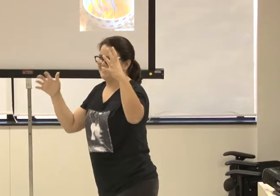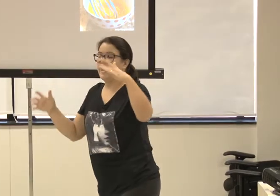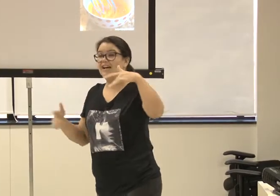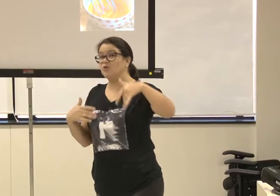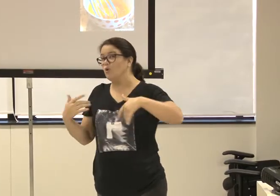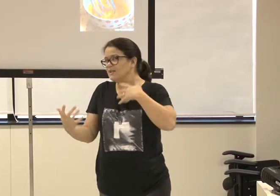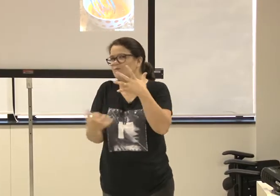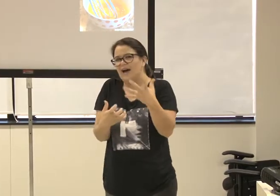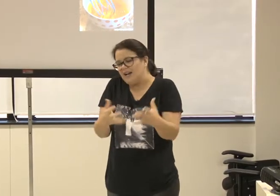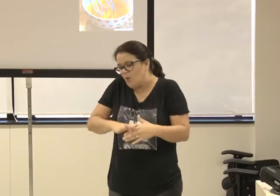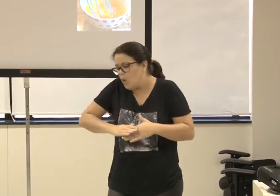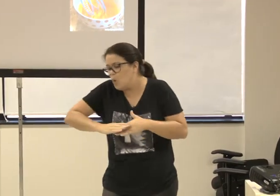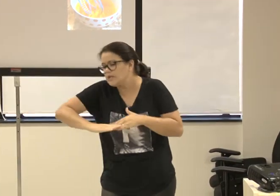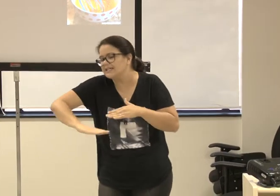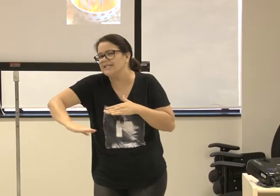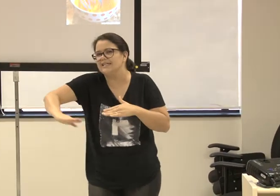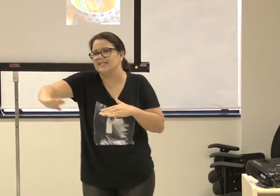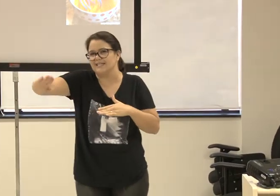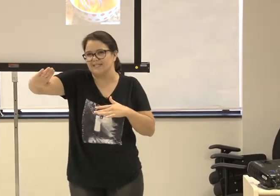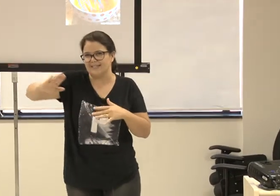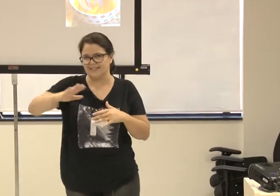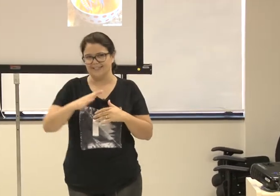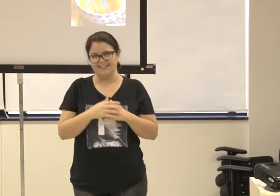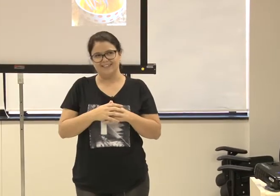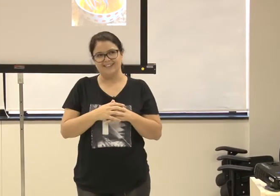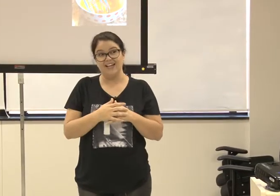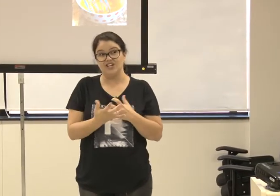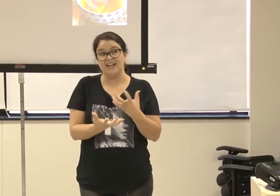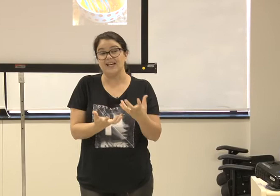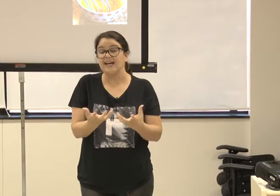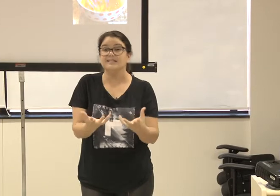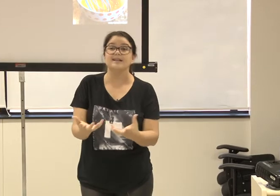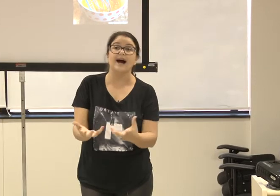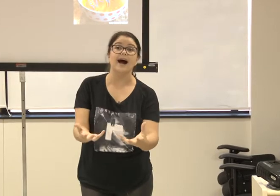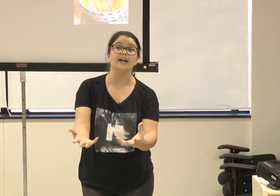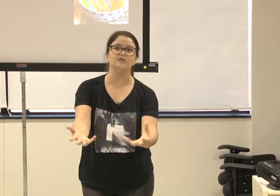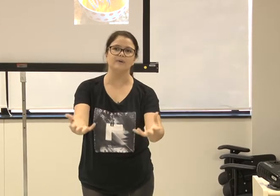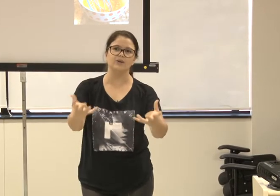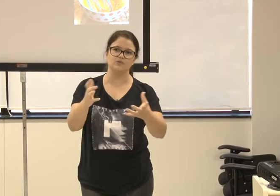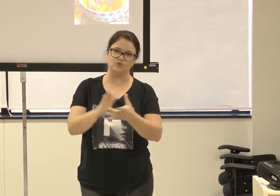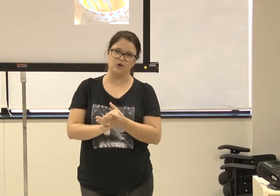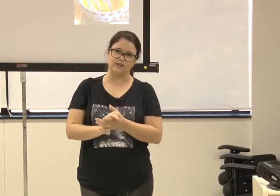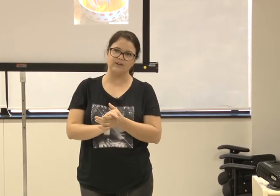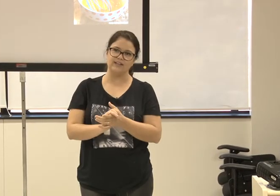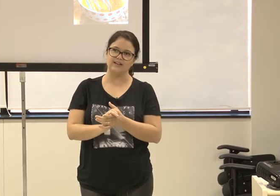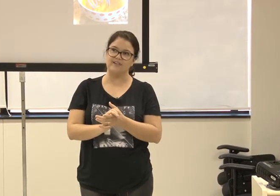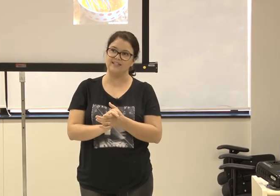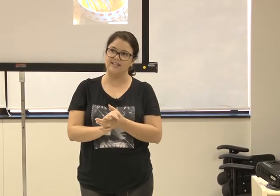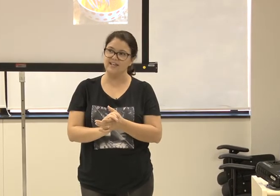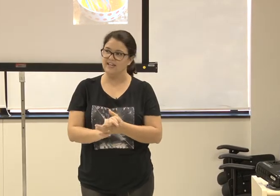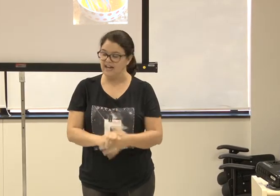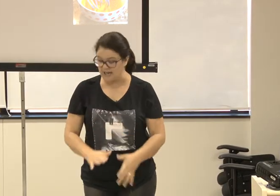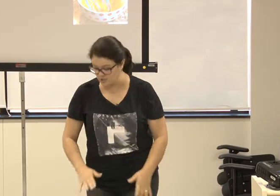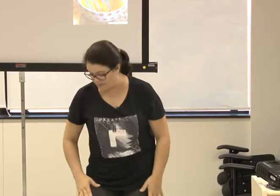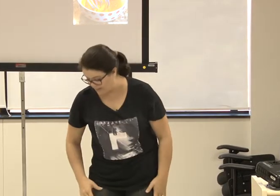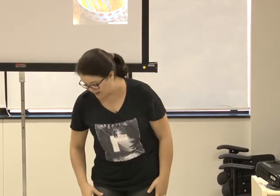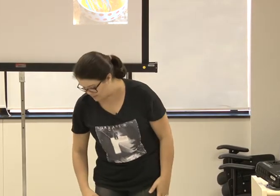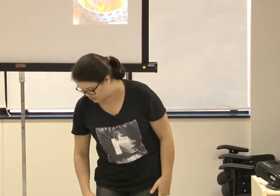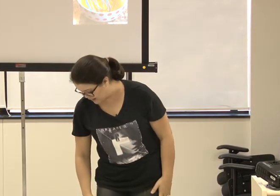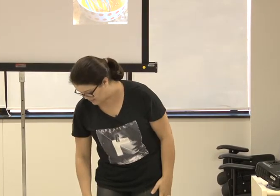As ruas não eram ruas lisas, né? Tinha aquele cascalho meio solto. Aí, o que você fazia? A sua pele misturava. Você não sabia